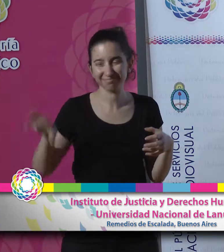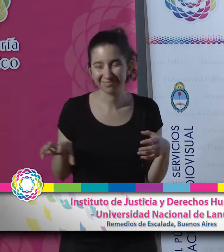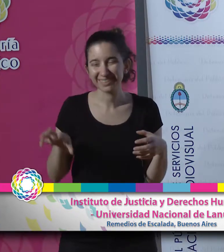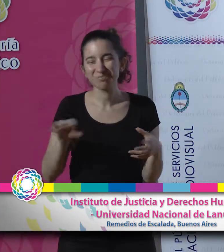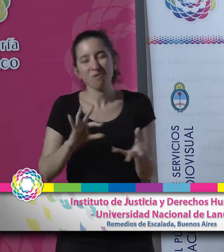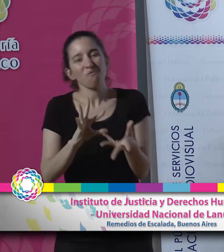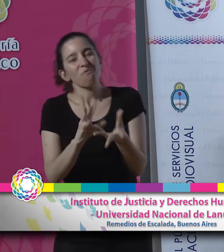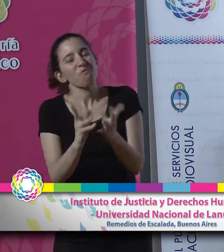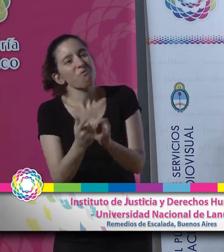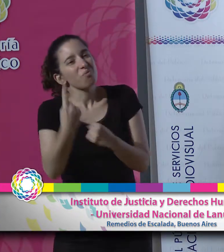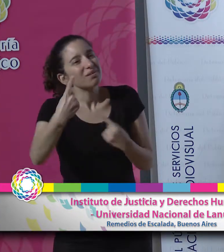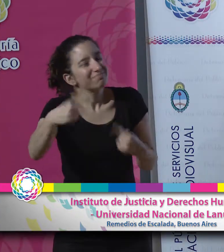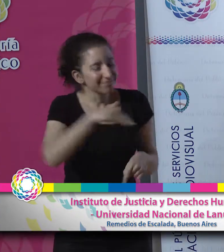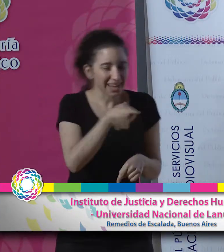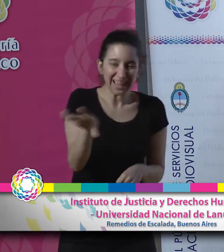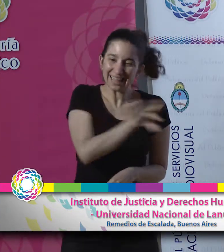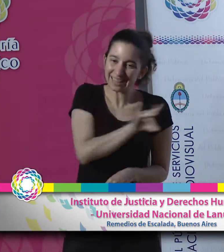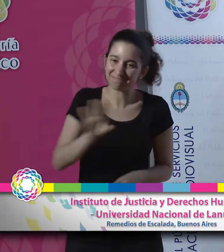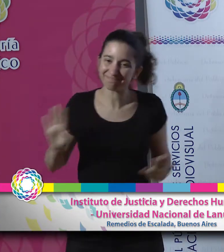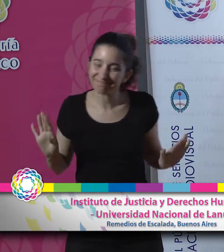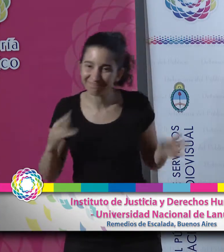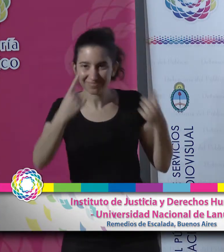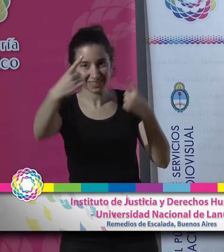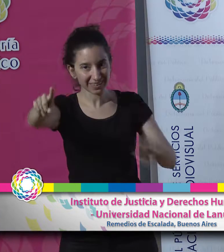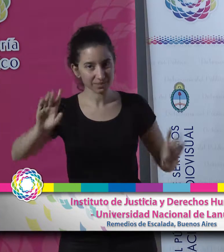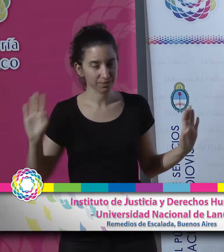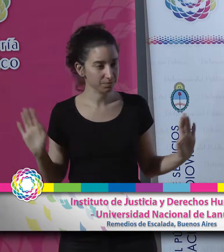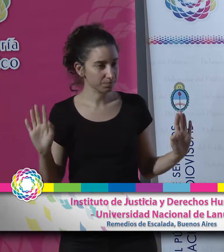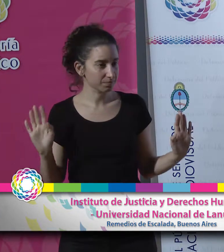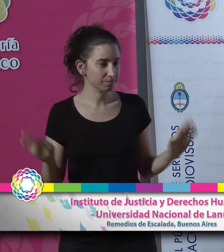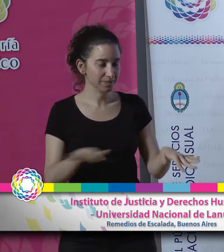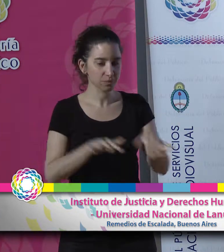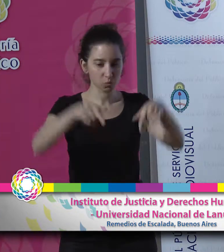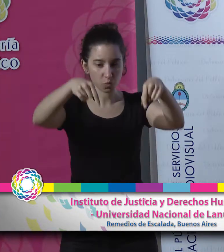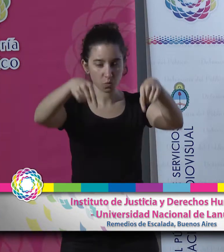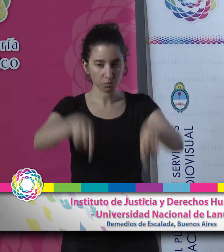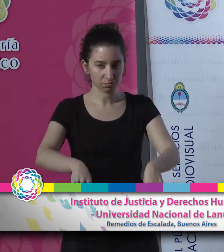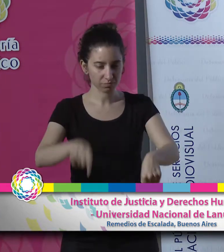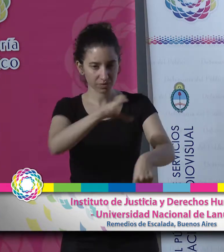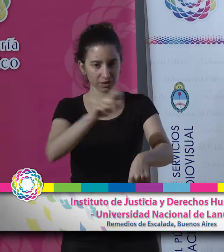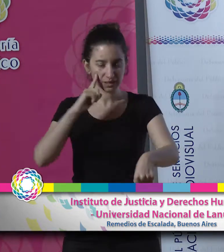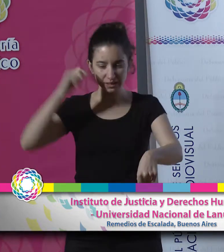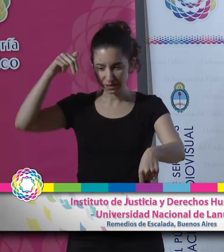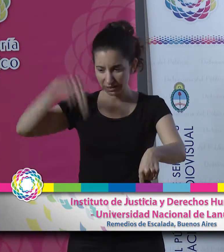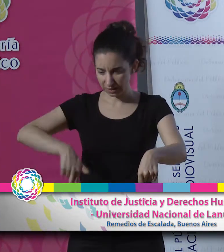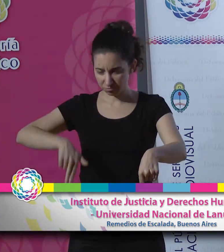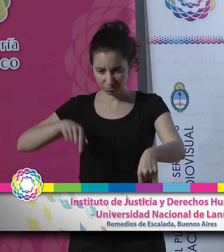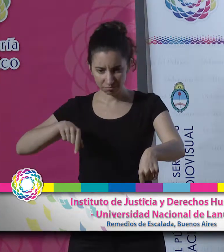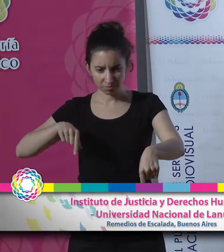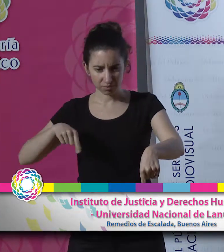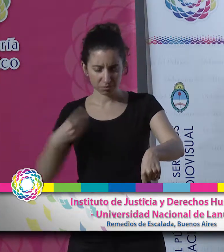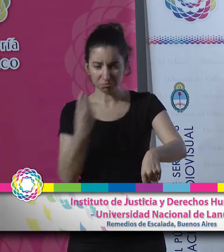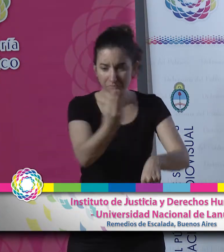otro el modo de selección son otros los criterios de elección de hecho hoy en principio no el representante del zinc en el cofeco no está